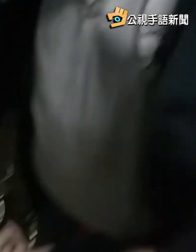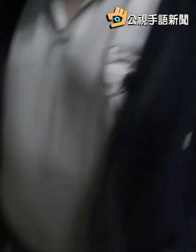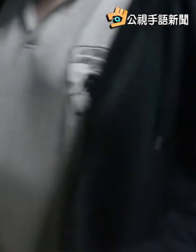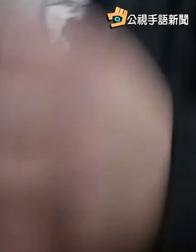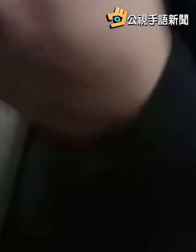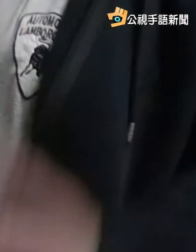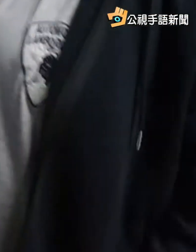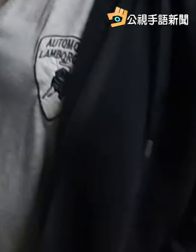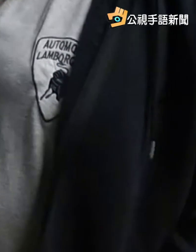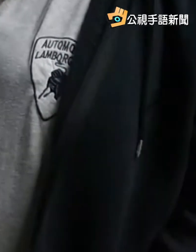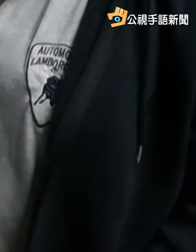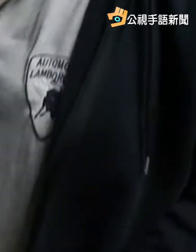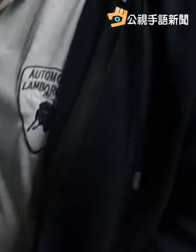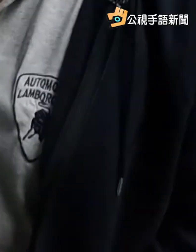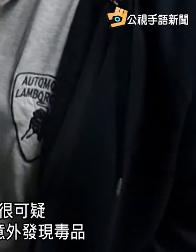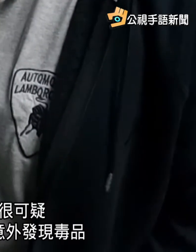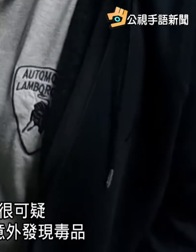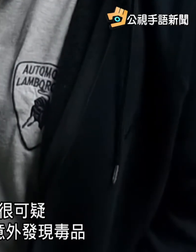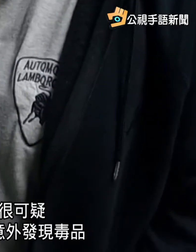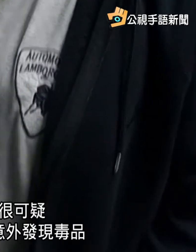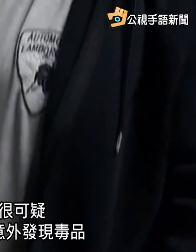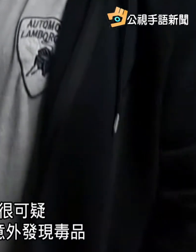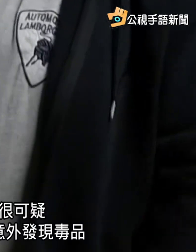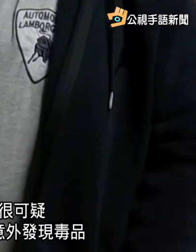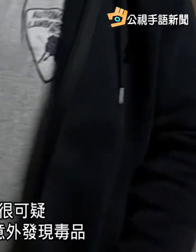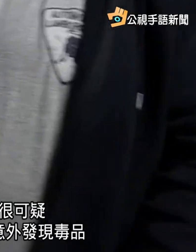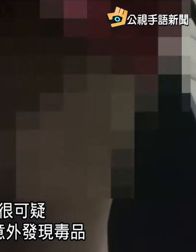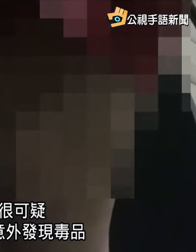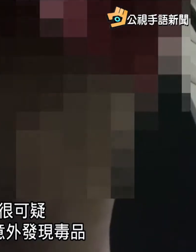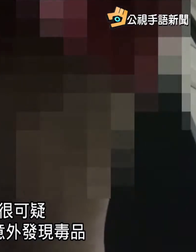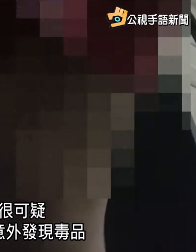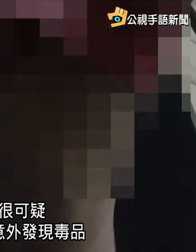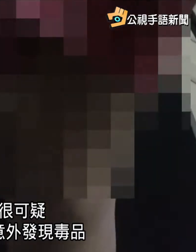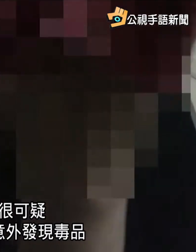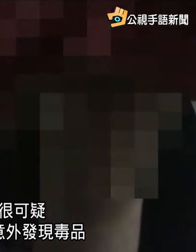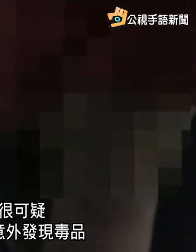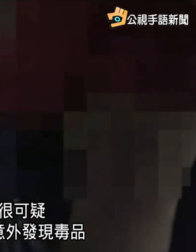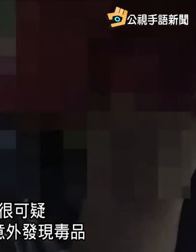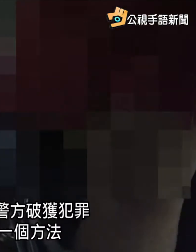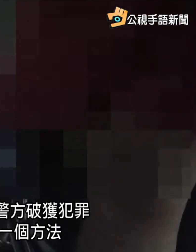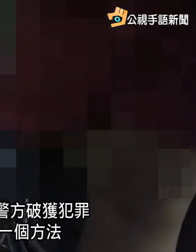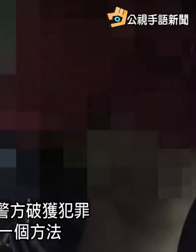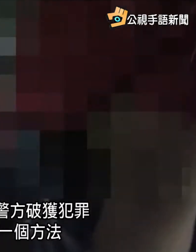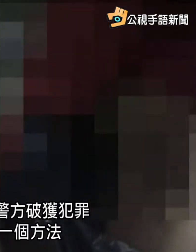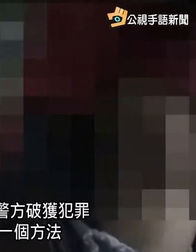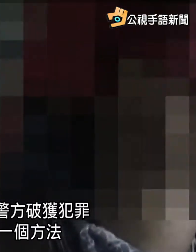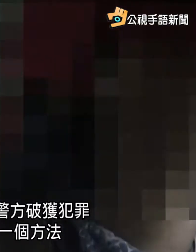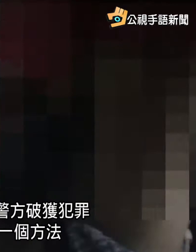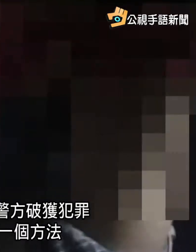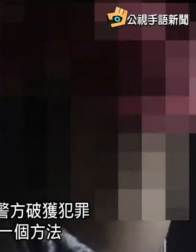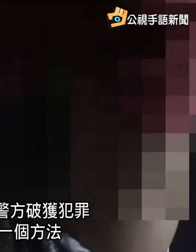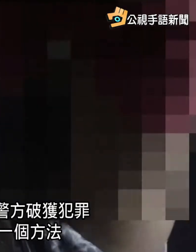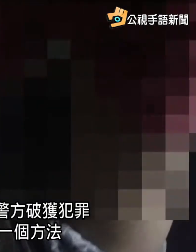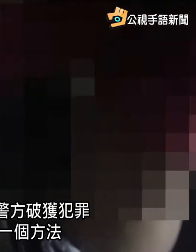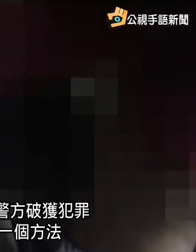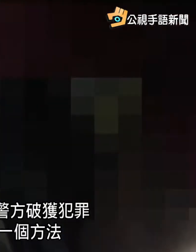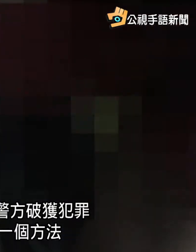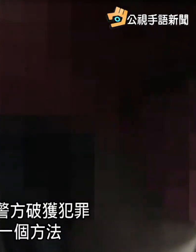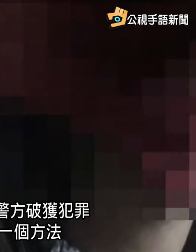看到男子很可疑，要求进行盘查，意外发现毒品。临检盘查已经是警方破获犯罪、争取绩效